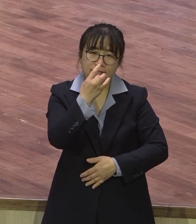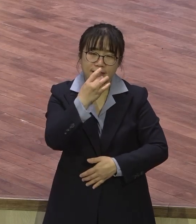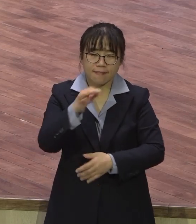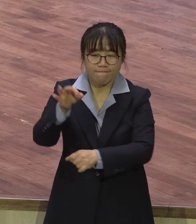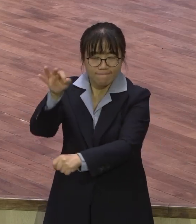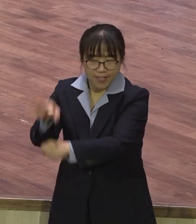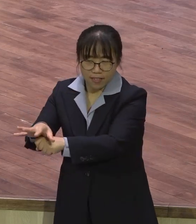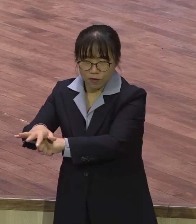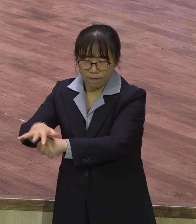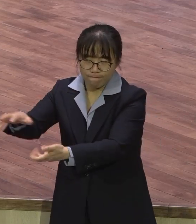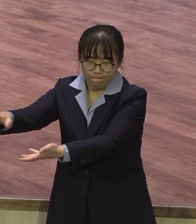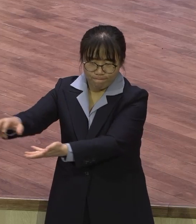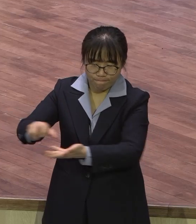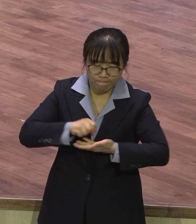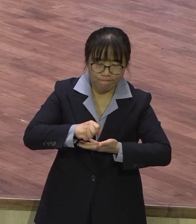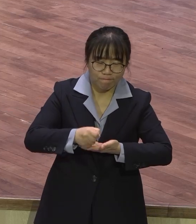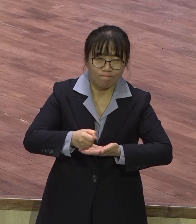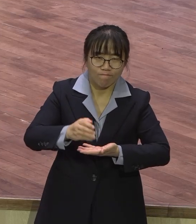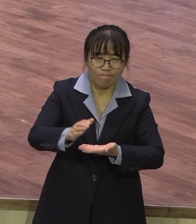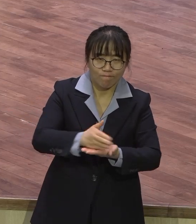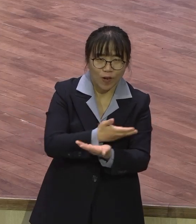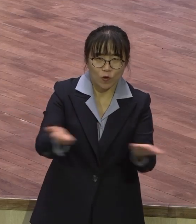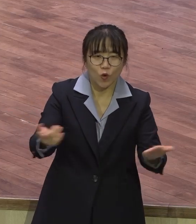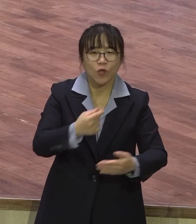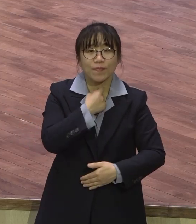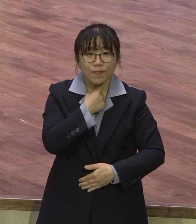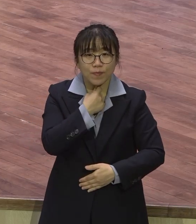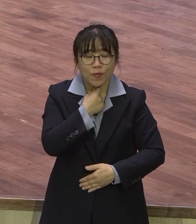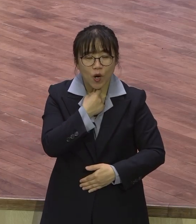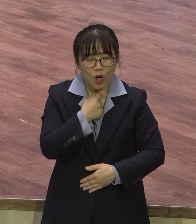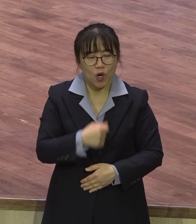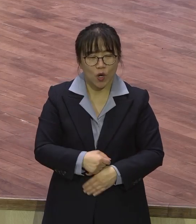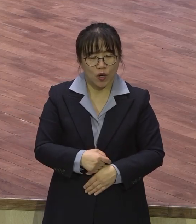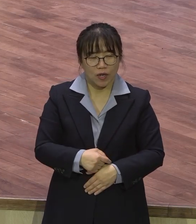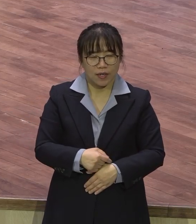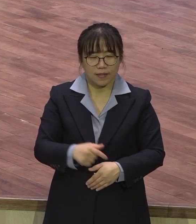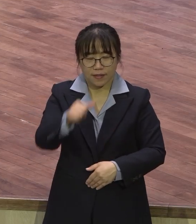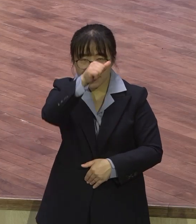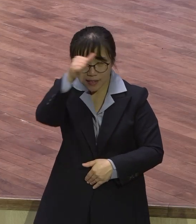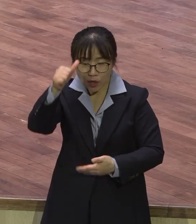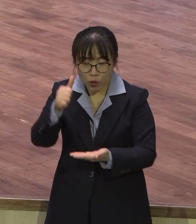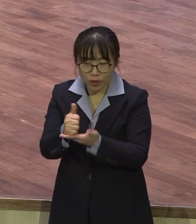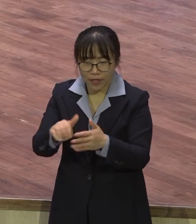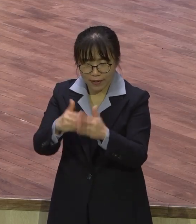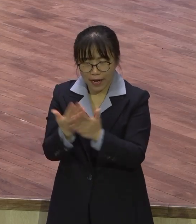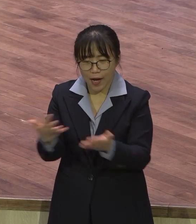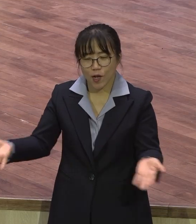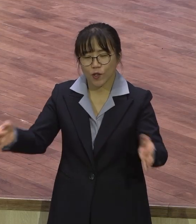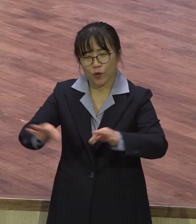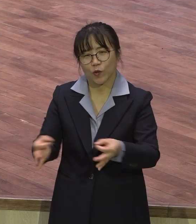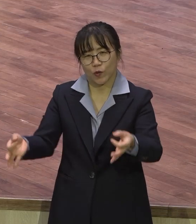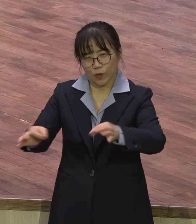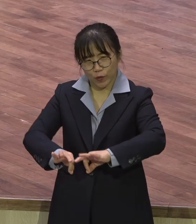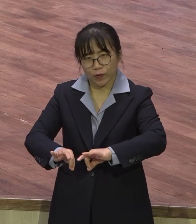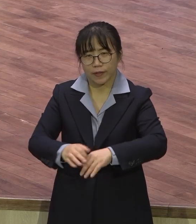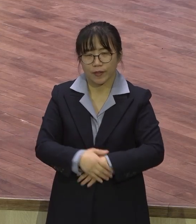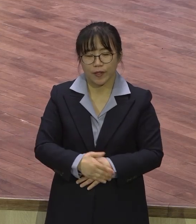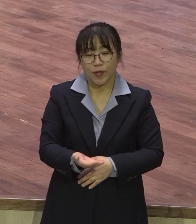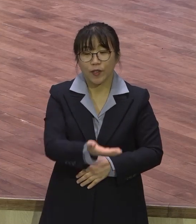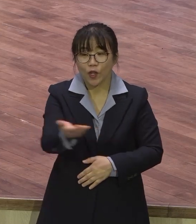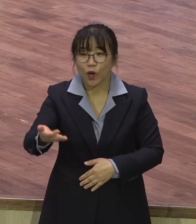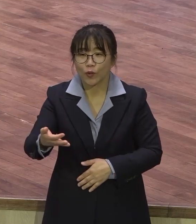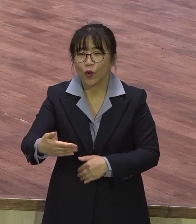도와주도록 하자 이걸 교회 돈보다도 우리 모든 장로님들이 헌신해서 우리 성도들도 동참하세요 그래서 이